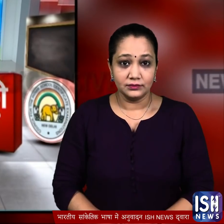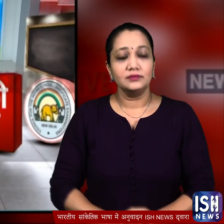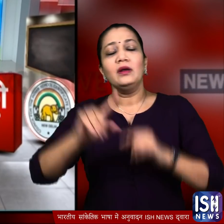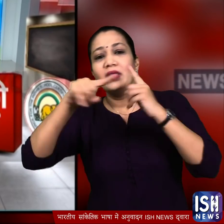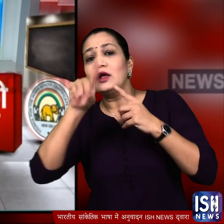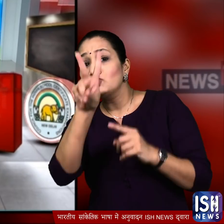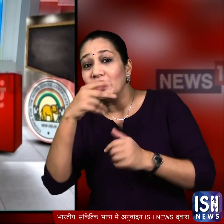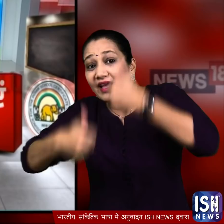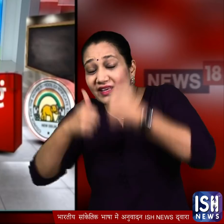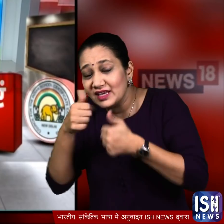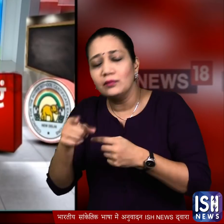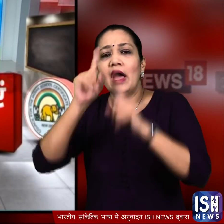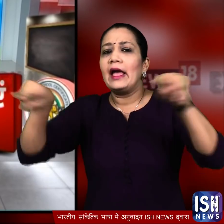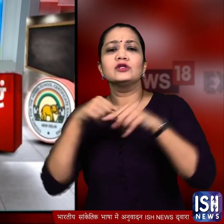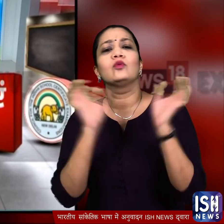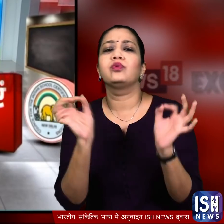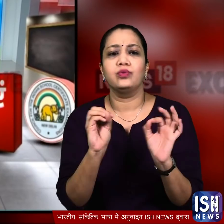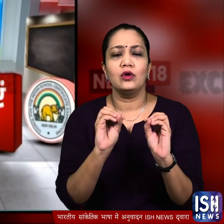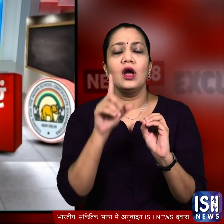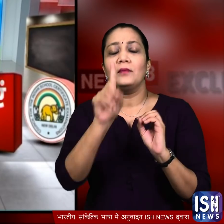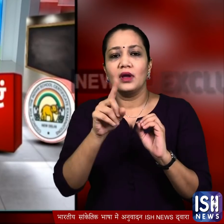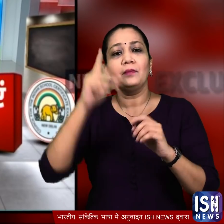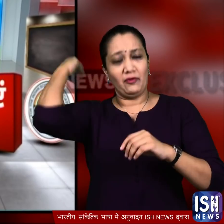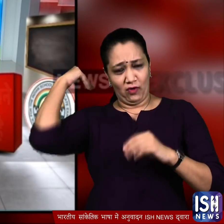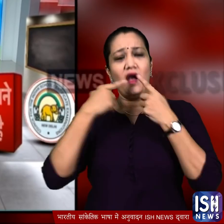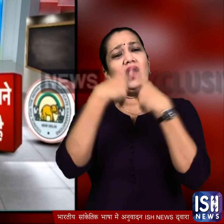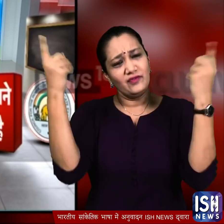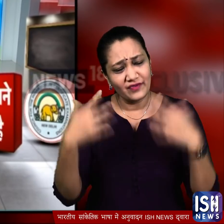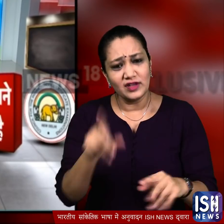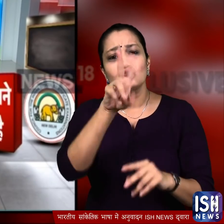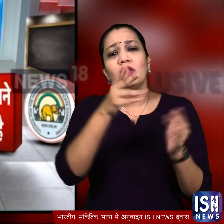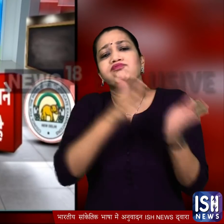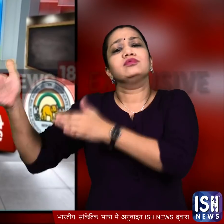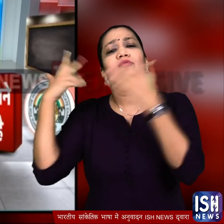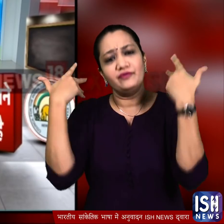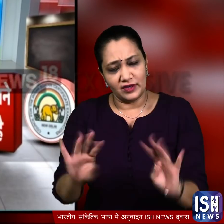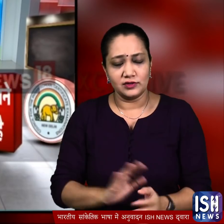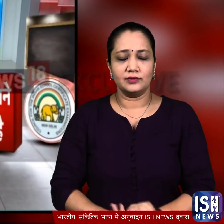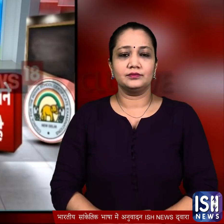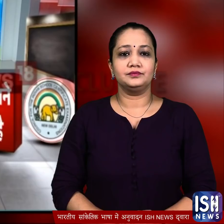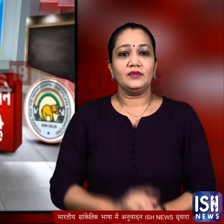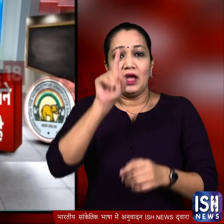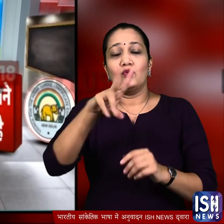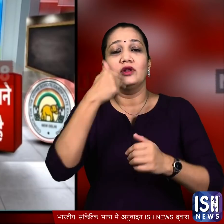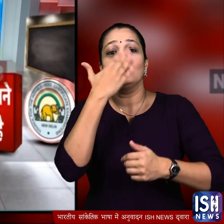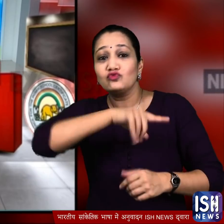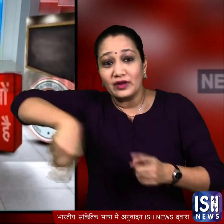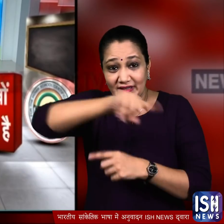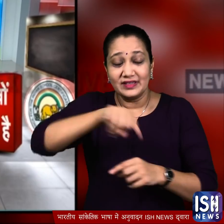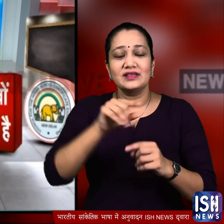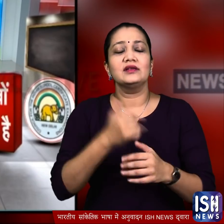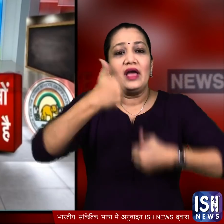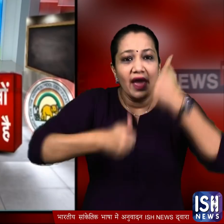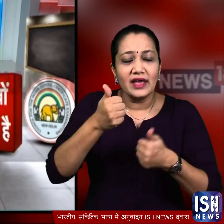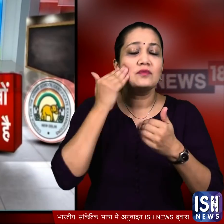दी, जबकि 12वीं की परीक्षाओं को रद्द नहीं किया गया है। पहले ही 12वीं की परीक्षाओं को टालने का ऐलान किया जा चुका है। 12वीं में पढ़ने वाले